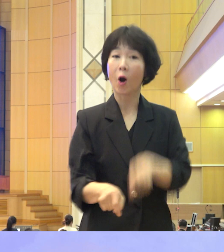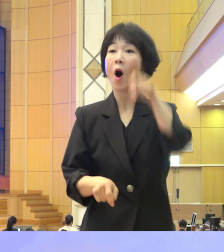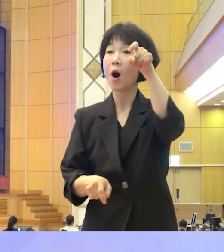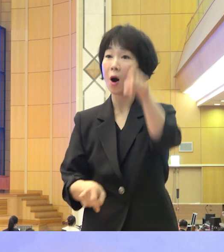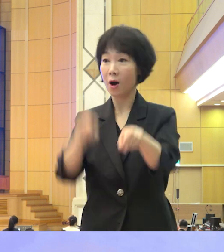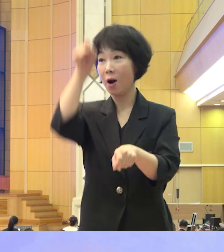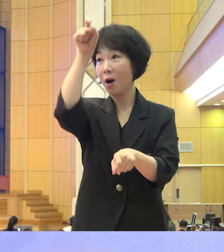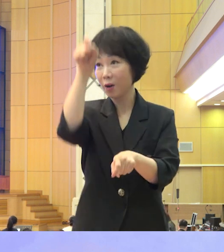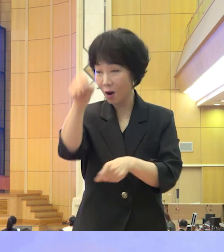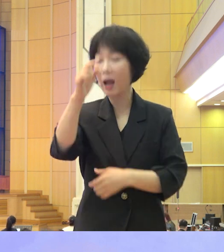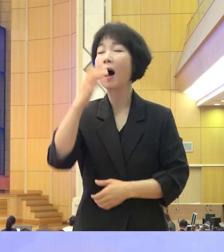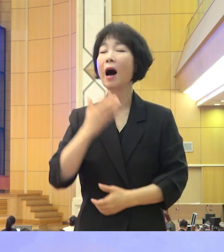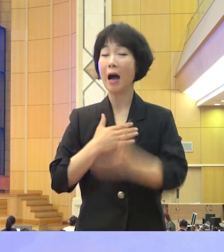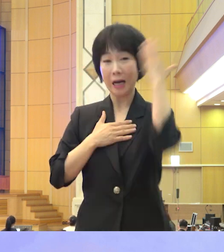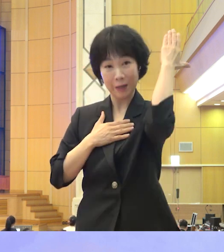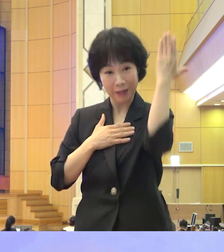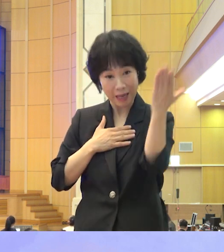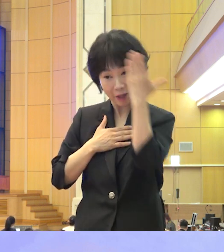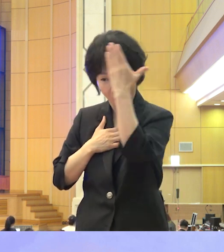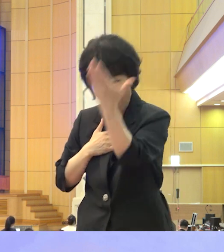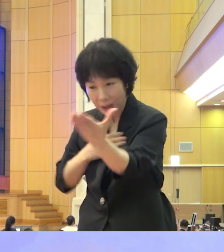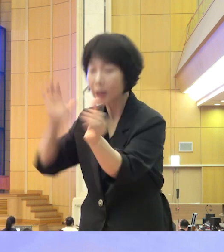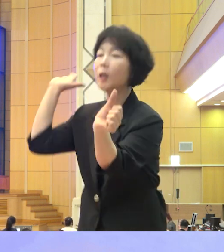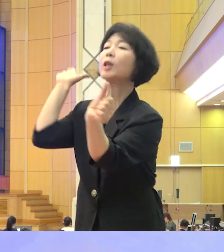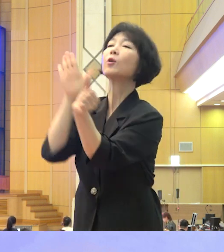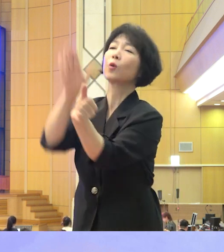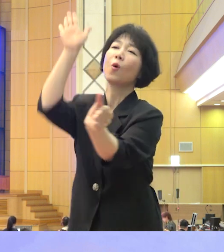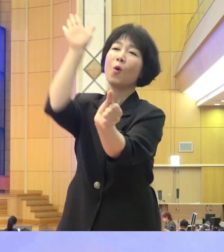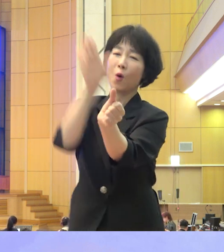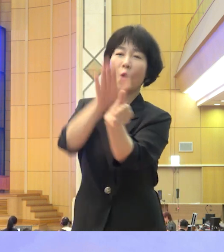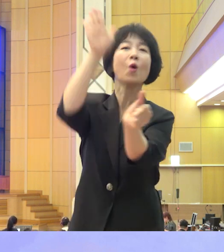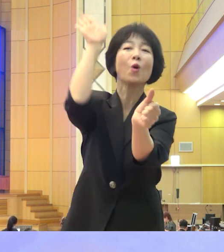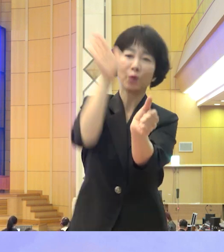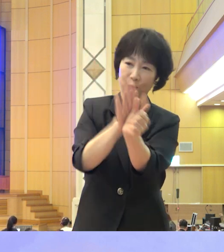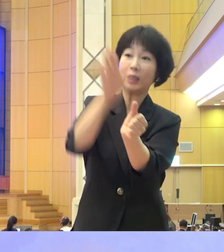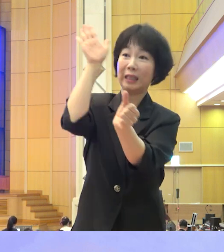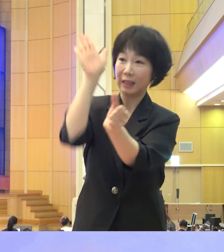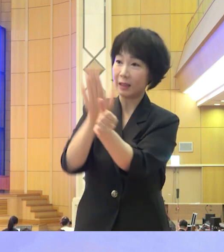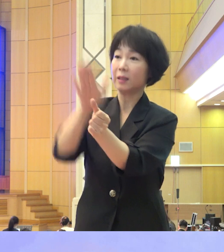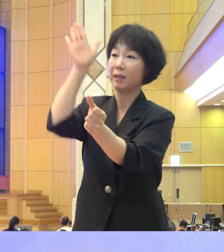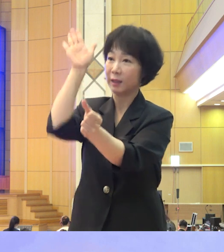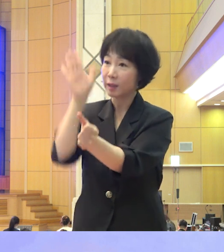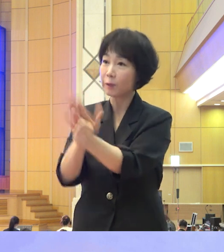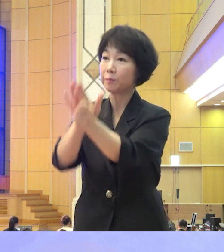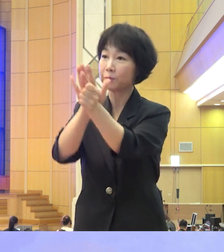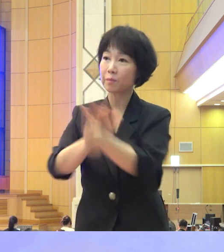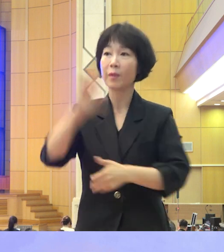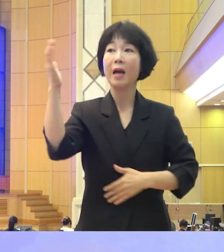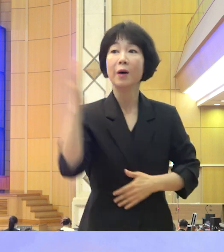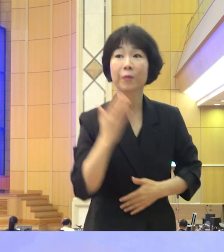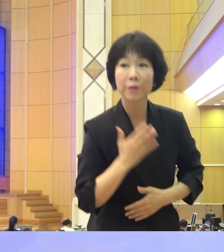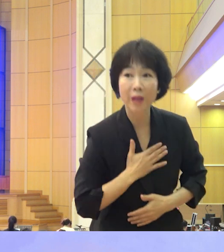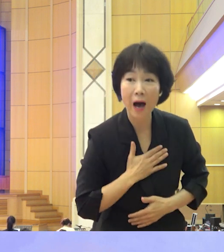일어나 너 걸어라, 내 너를 도. 나의 등 뒤에서,